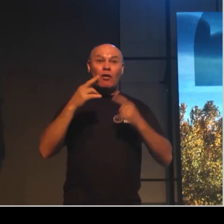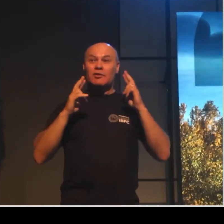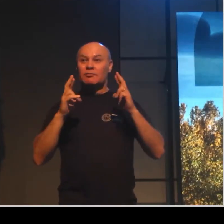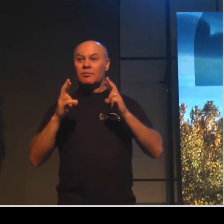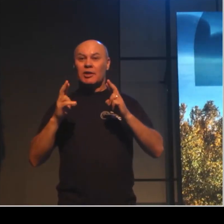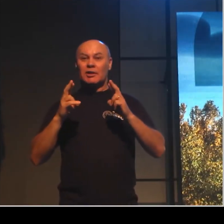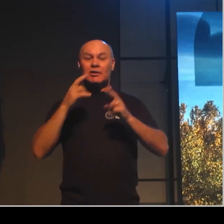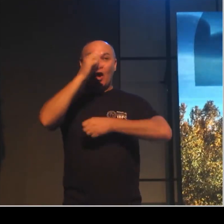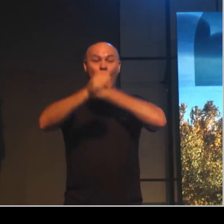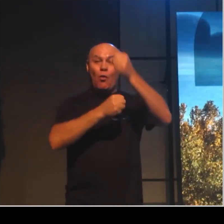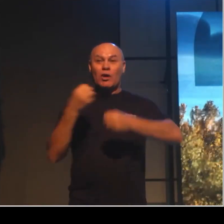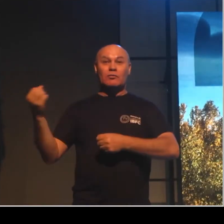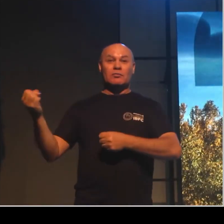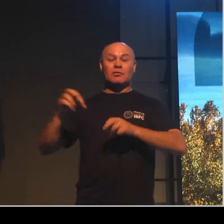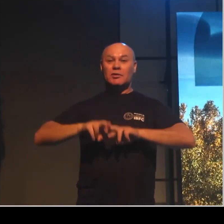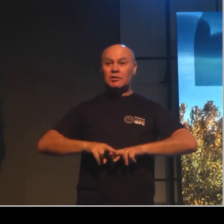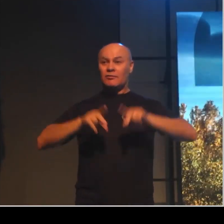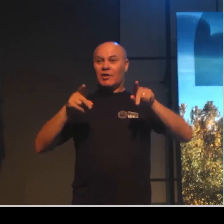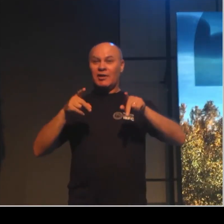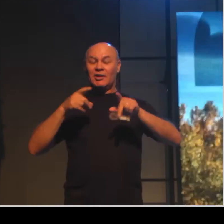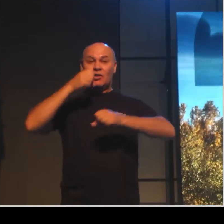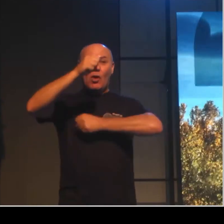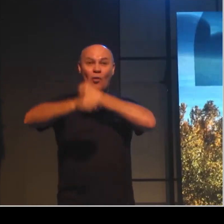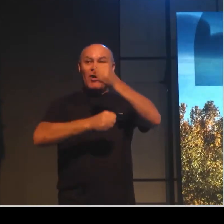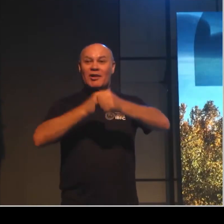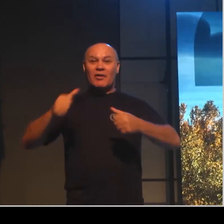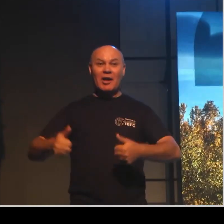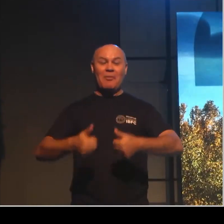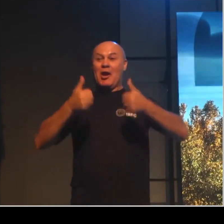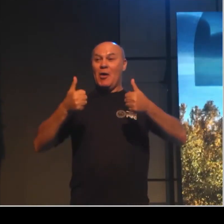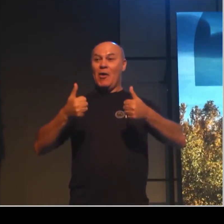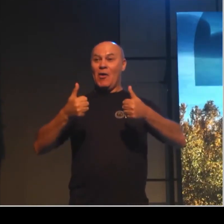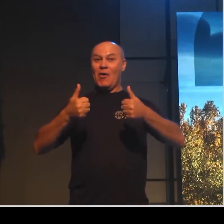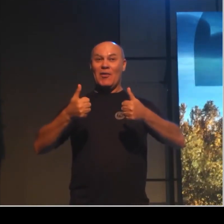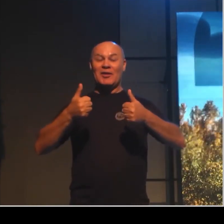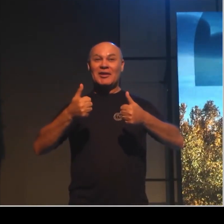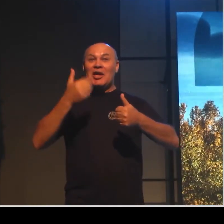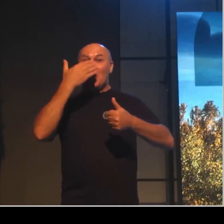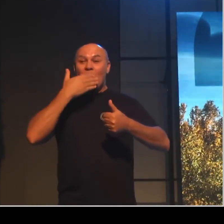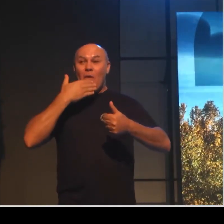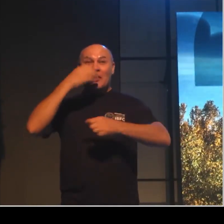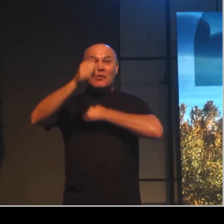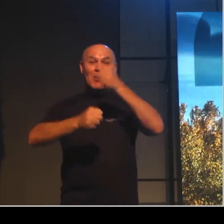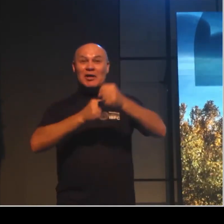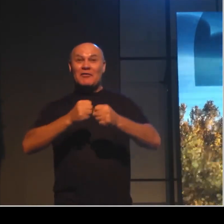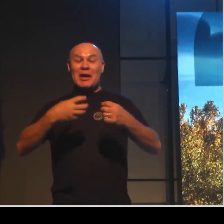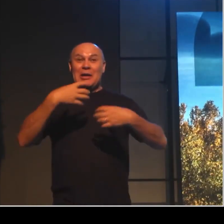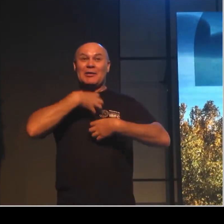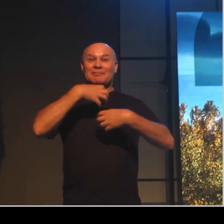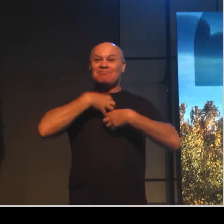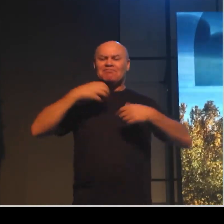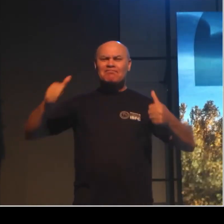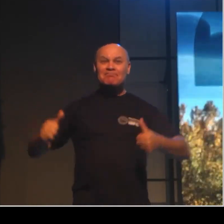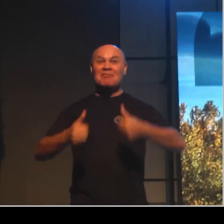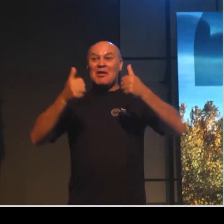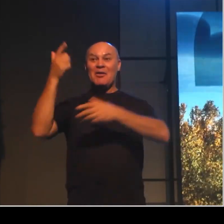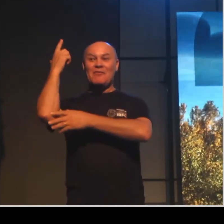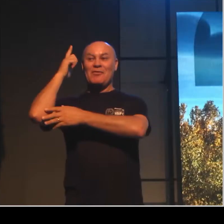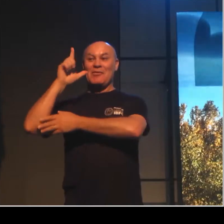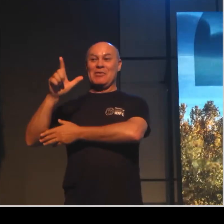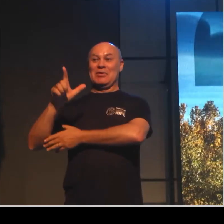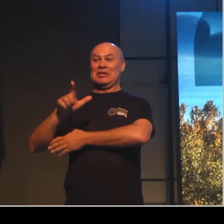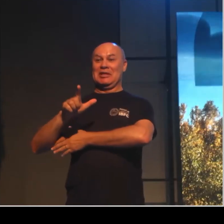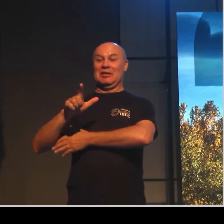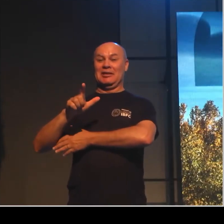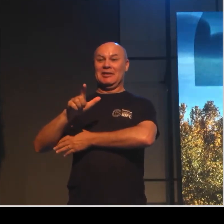as coisas vão ser melhor. Esse ano eu estou sentindo que vai ir. Só a ideia de que